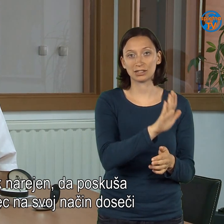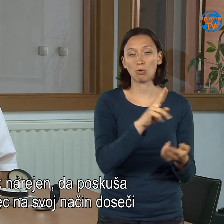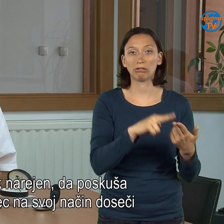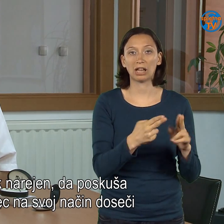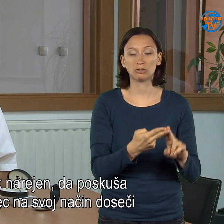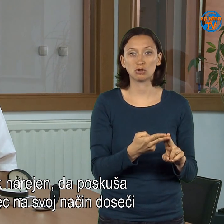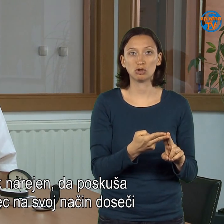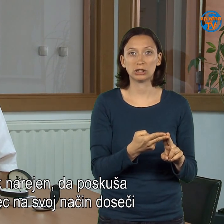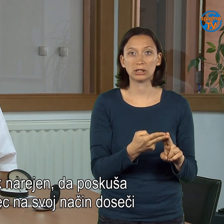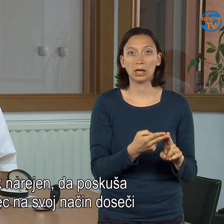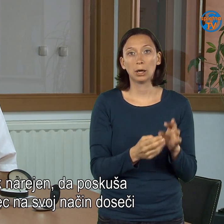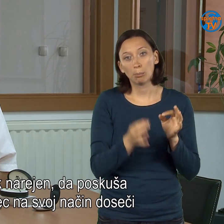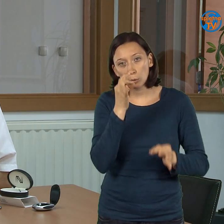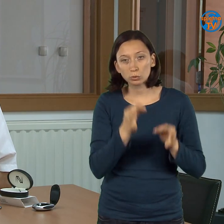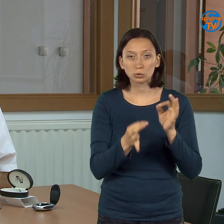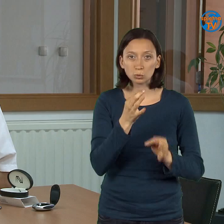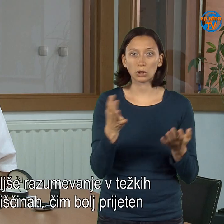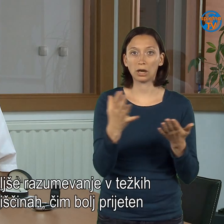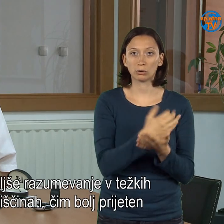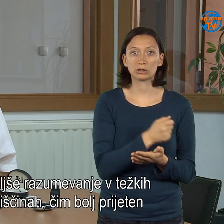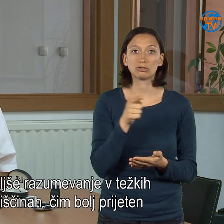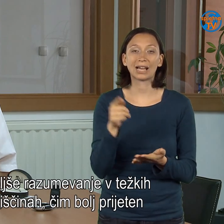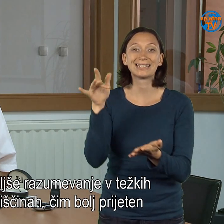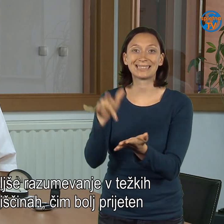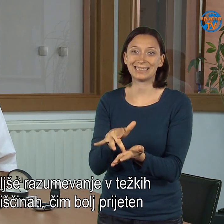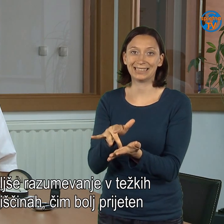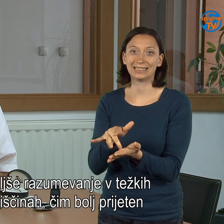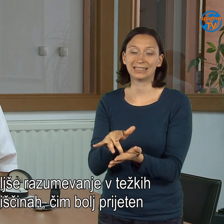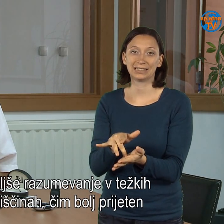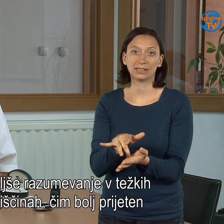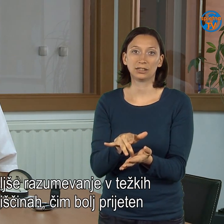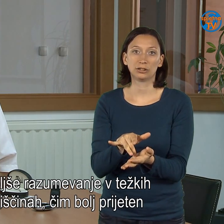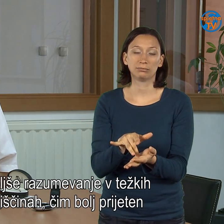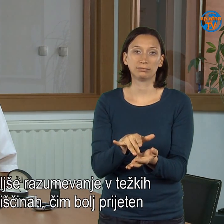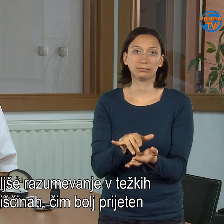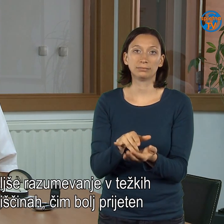svoj način poskuša doseči ta cilj, ne.